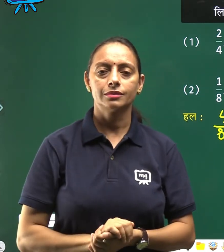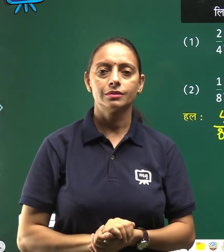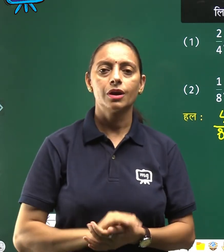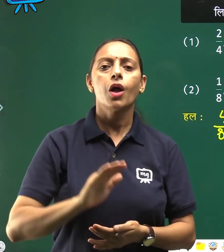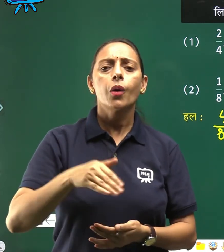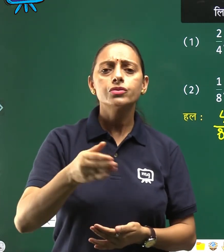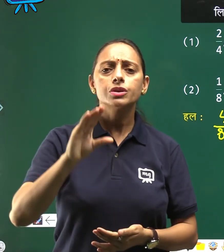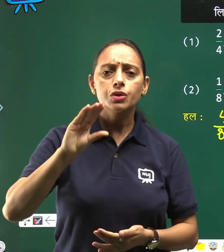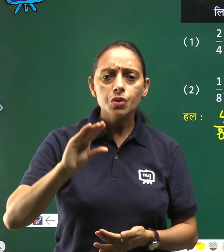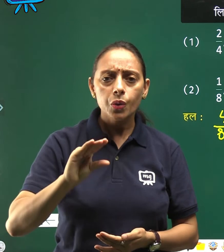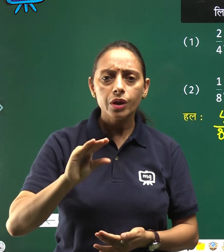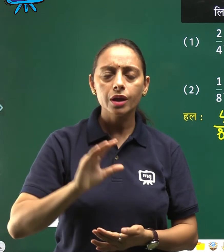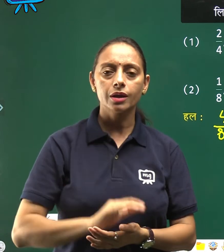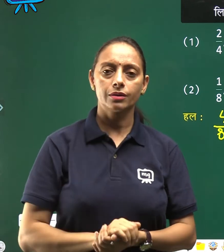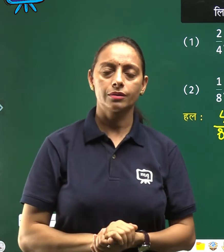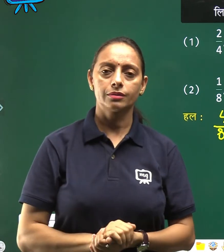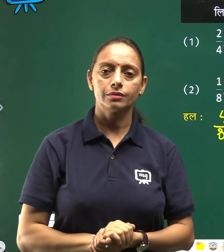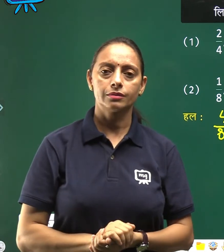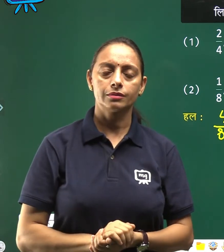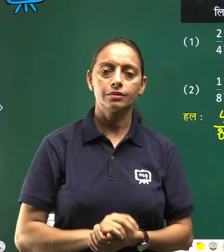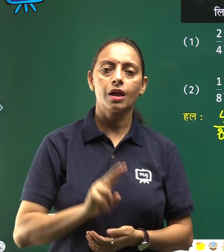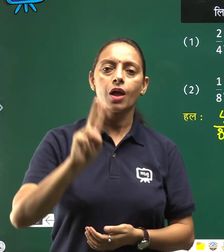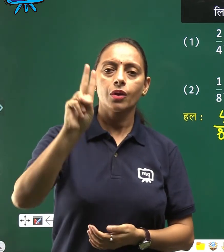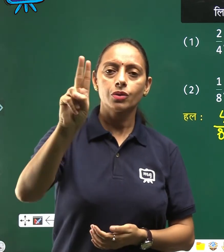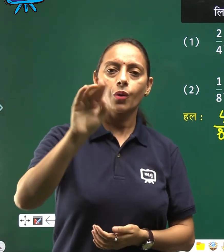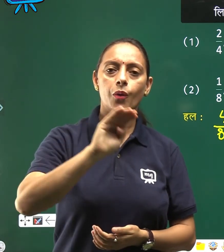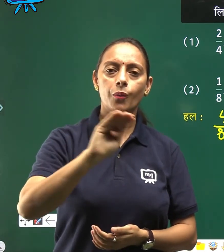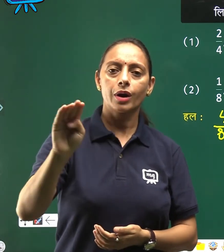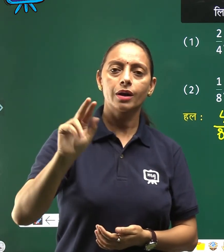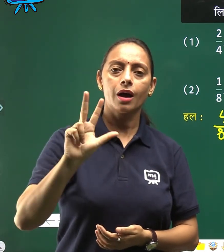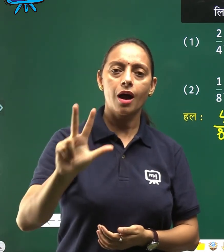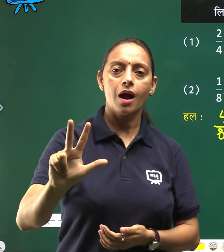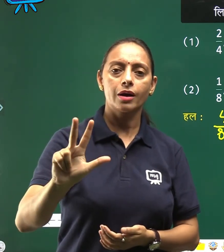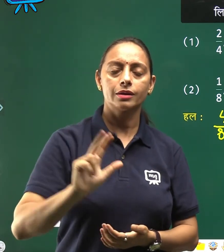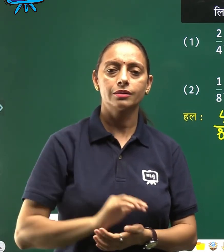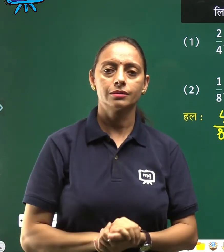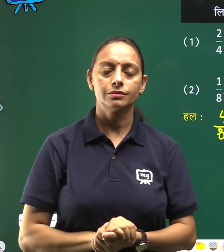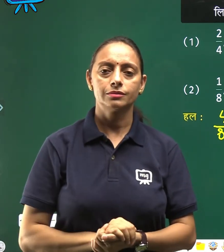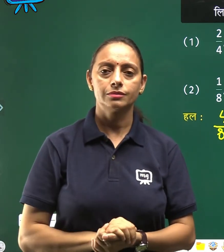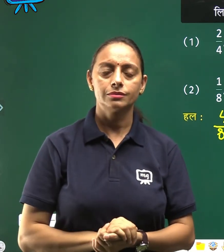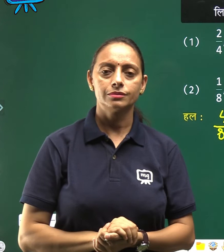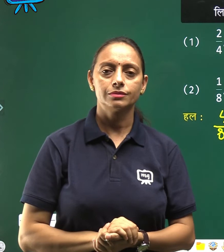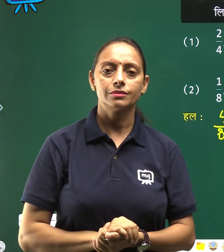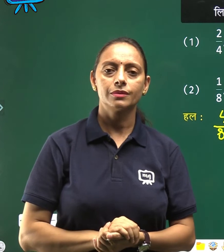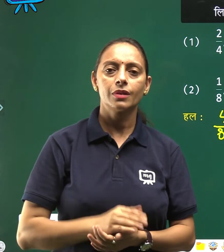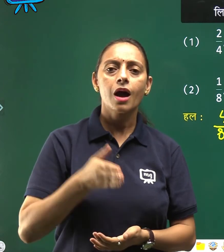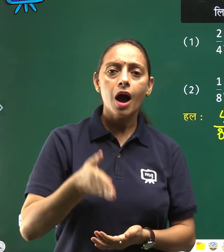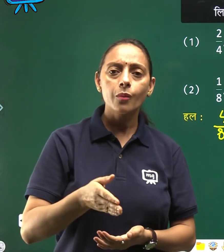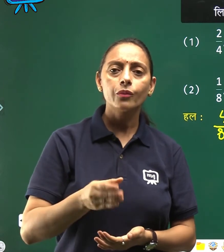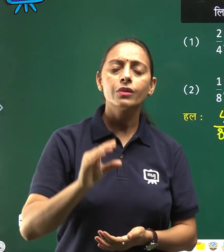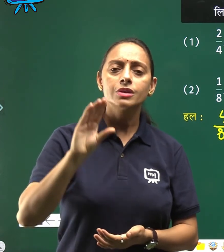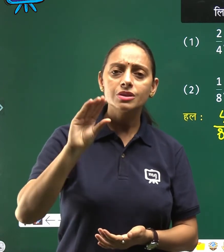उससे छोटी दो बटा आठ। अब सबसे छोटी ढूंढो,